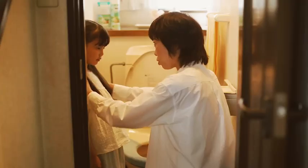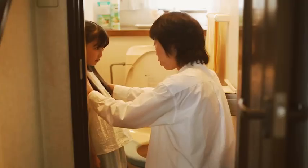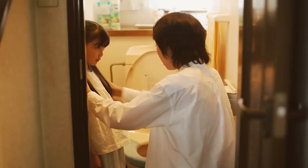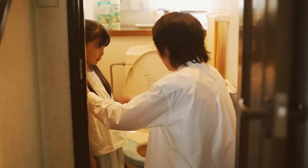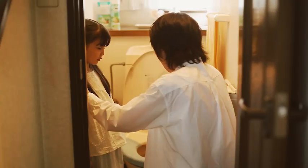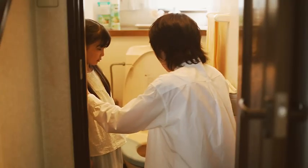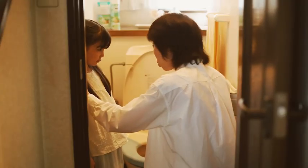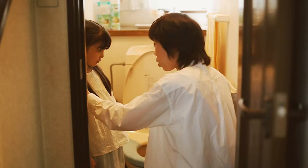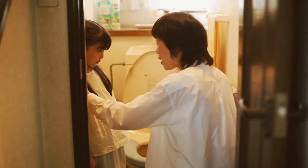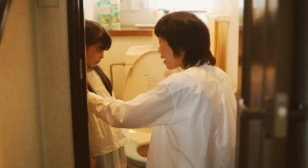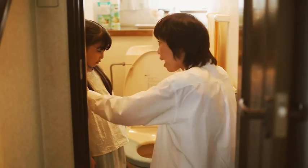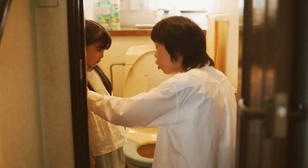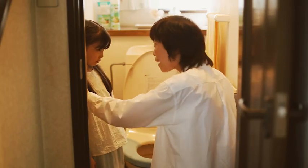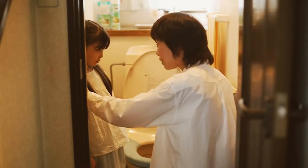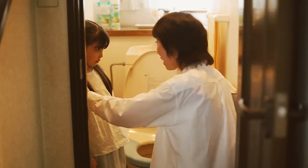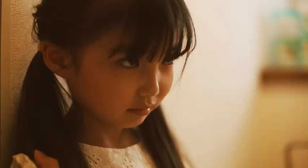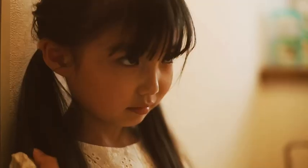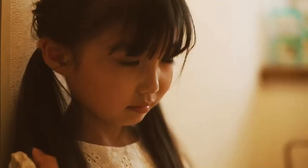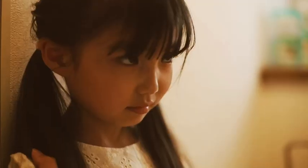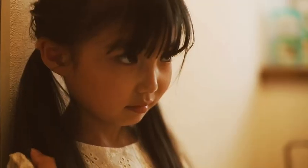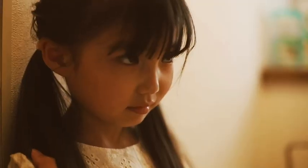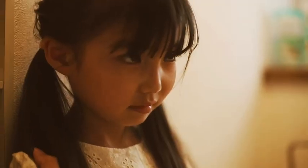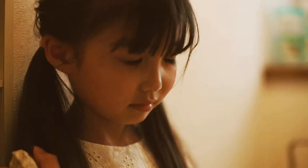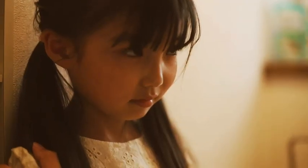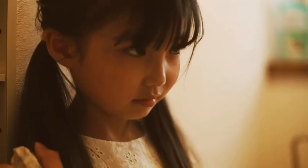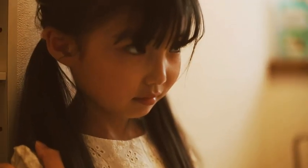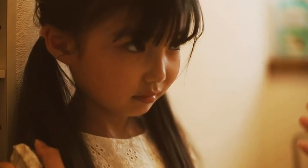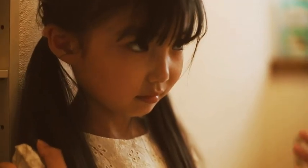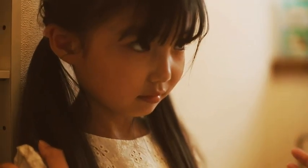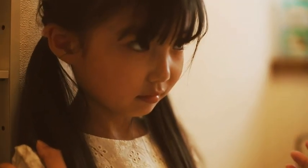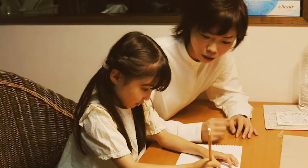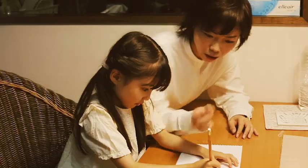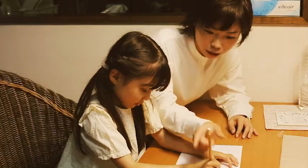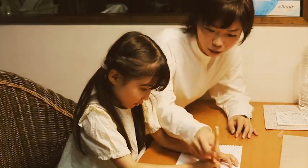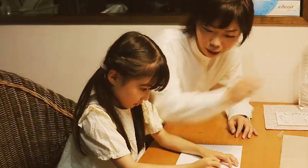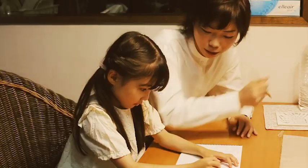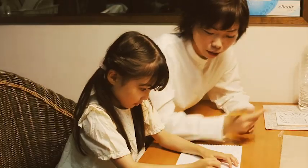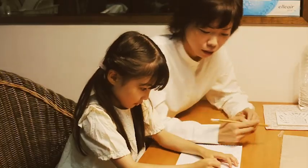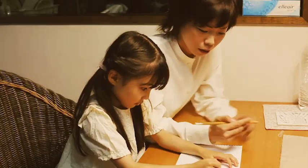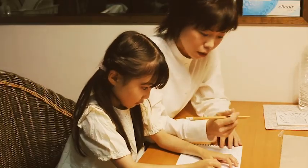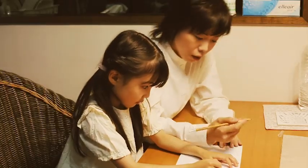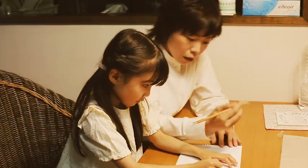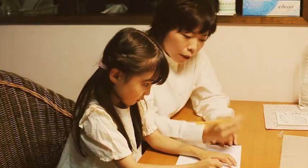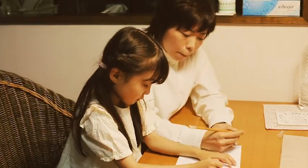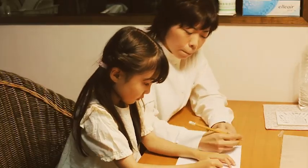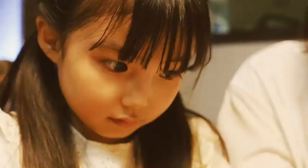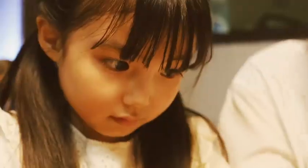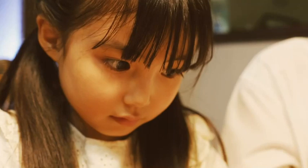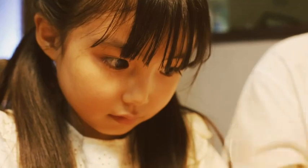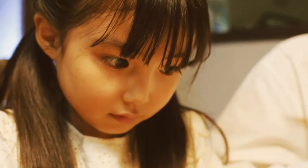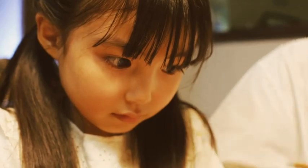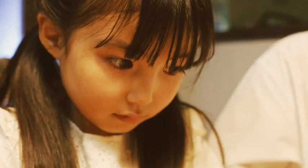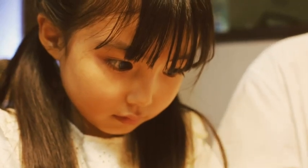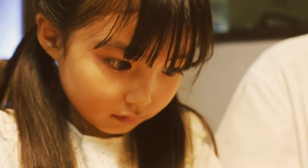おトイレが終わった。忘れないでね。 ちょ、貸して。 あ、ちょっと見